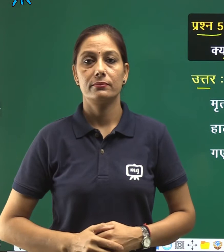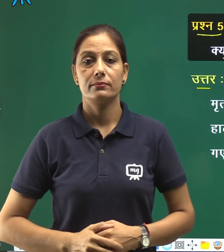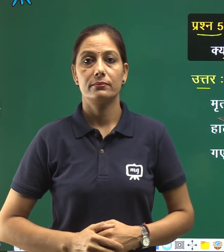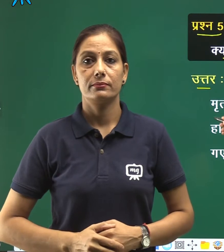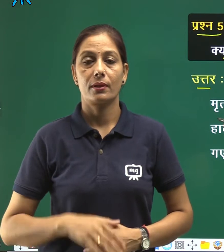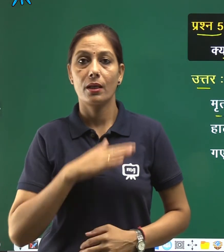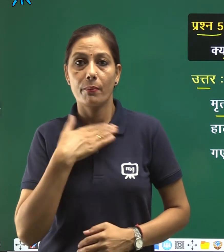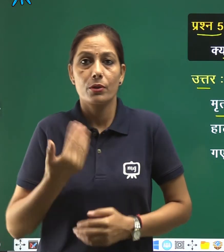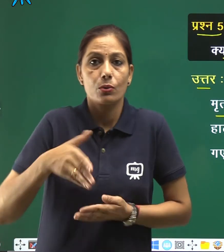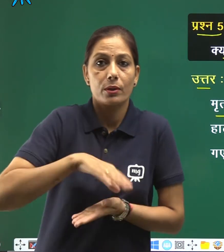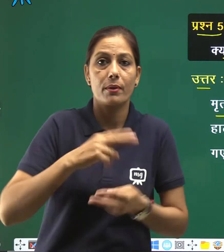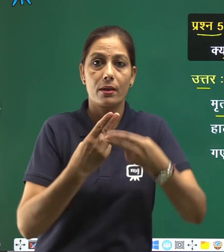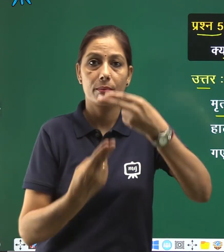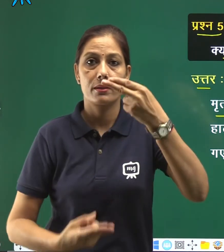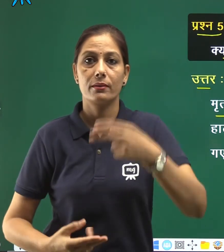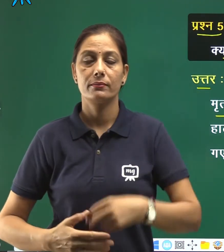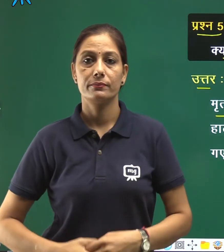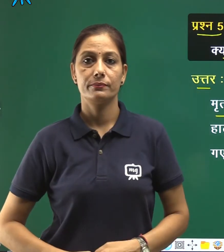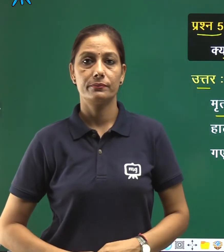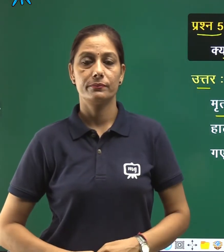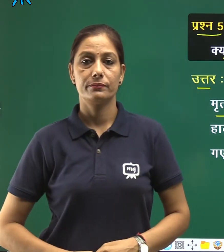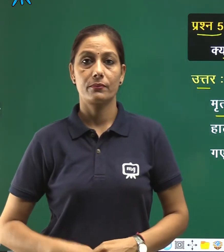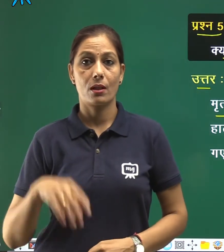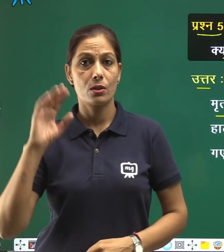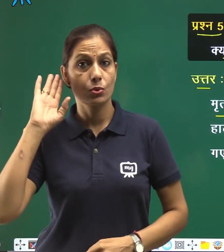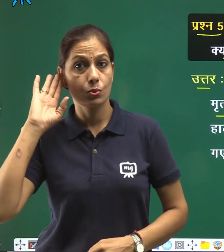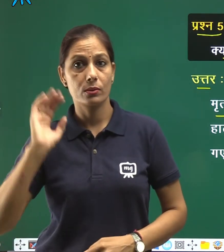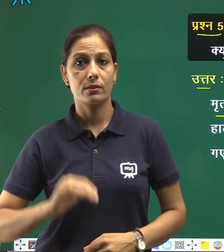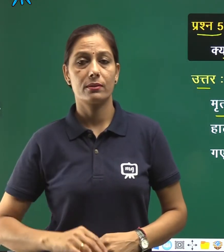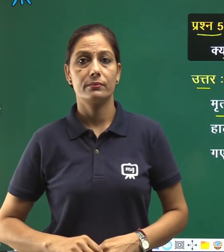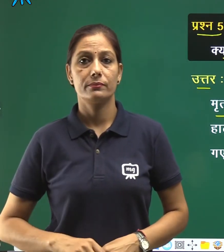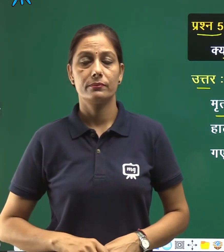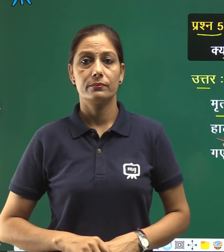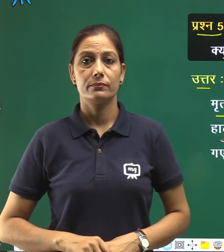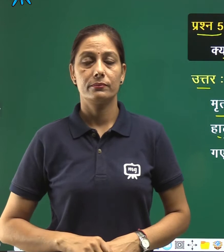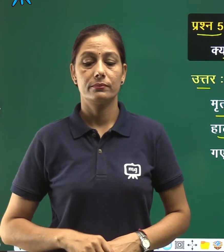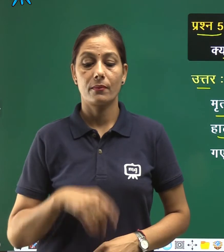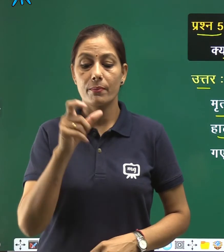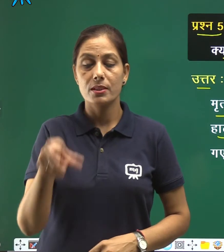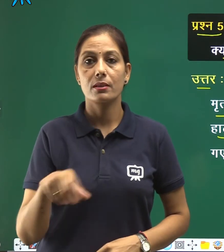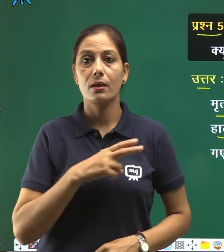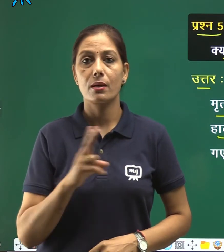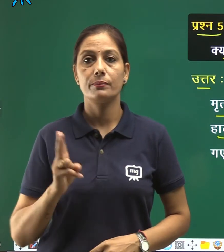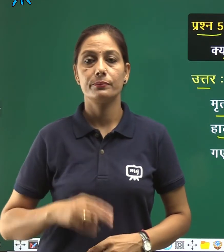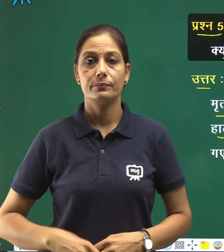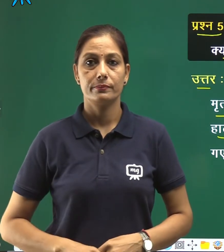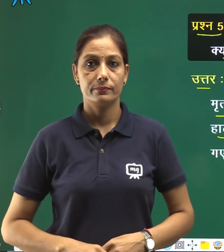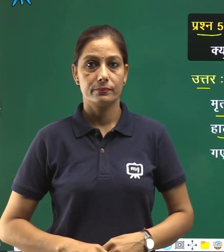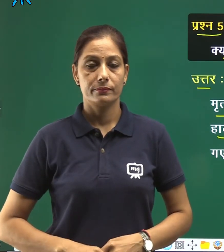की मृत्यु के बारे में सुनकर हवलदार साहब